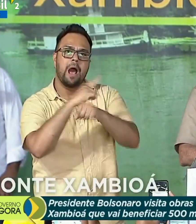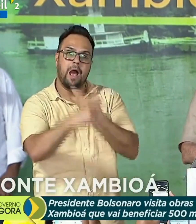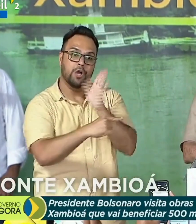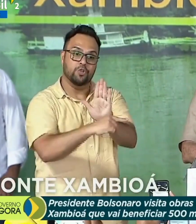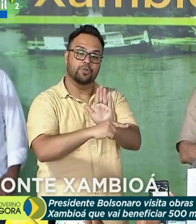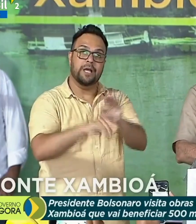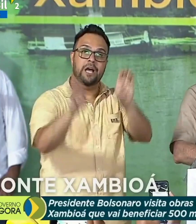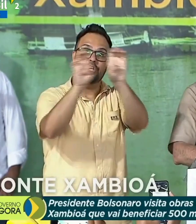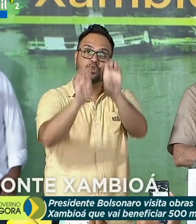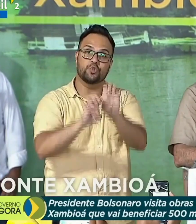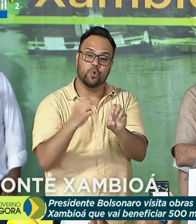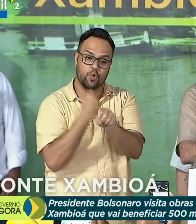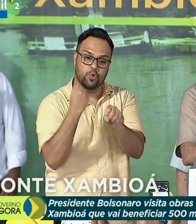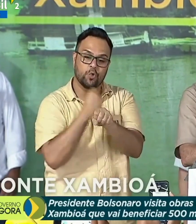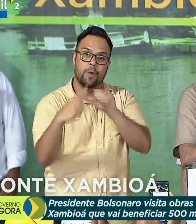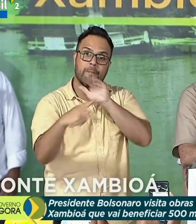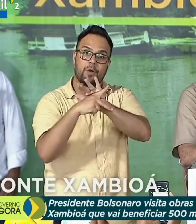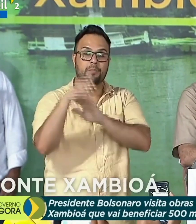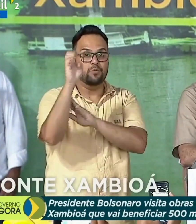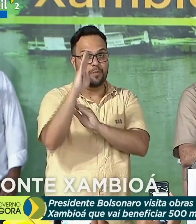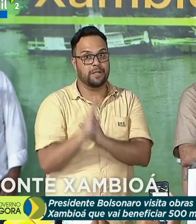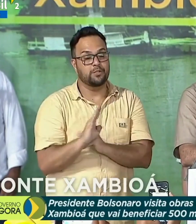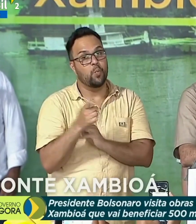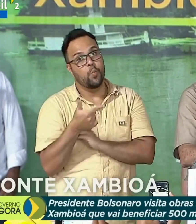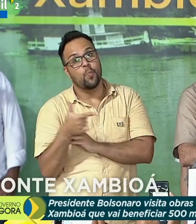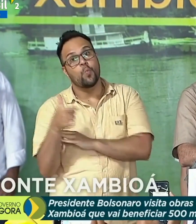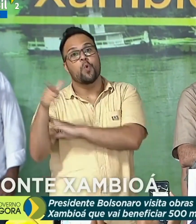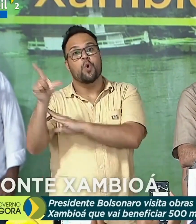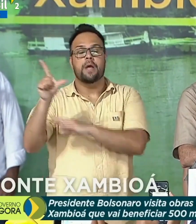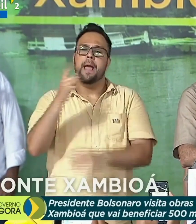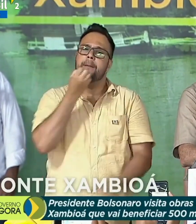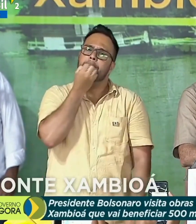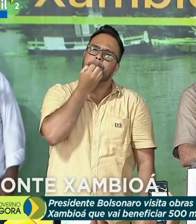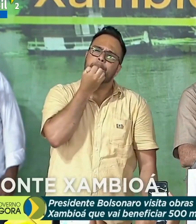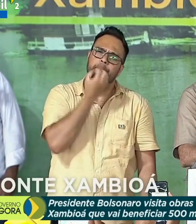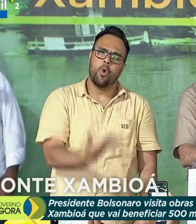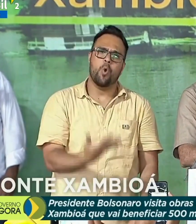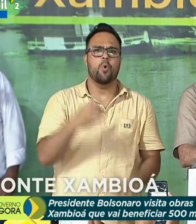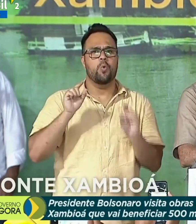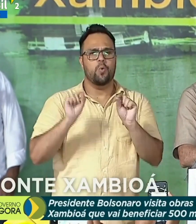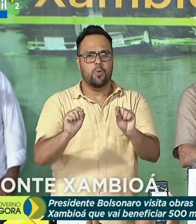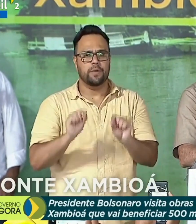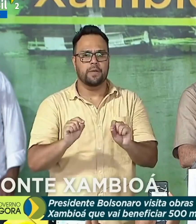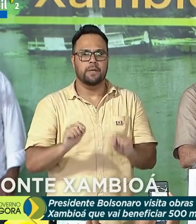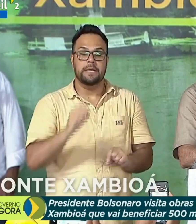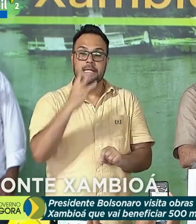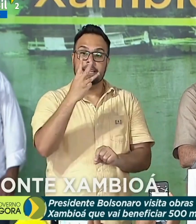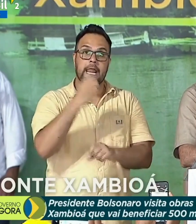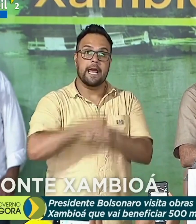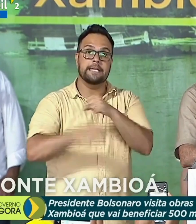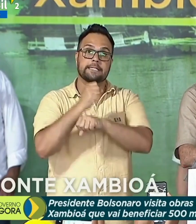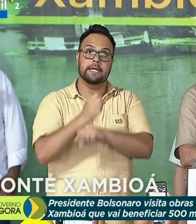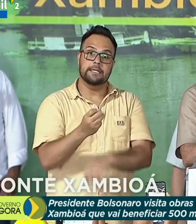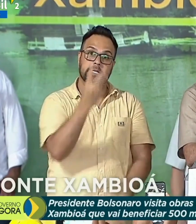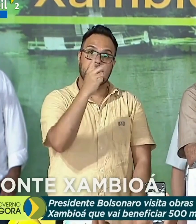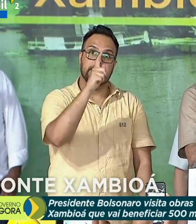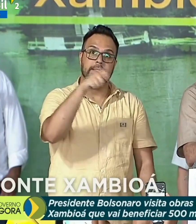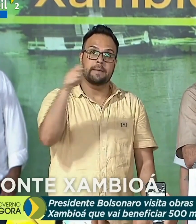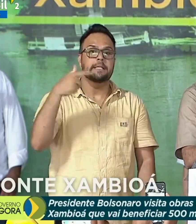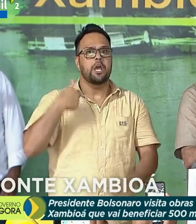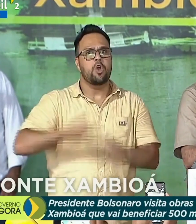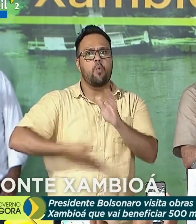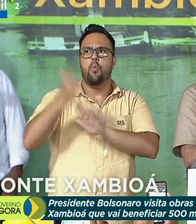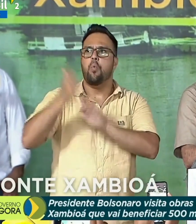Brasil. Indo para o outro lado, é muito bom, há 3 anos e 3 meses, viajando